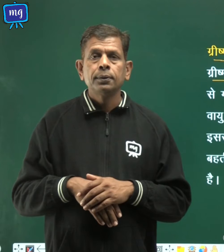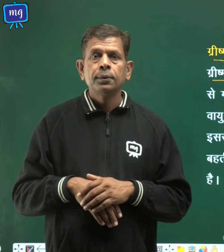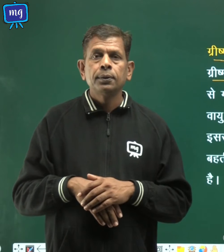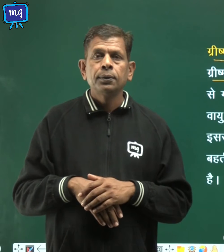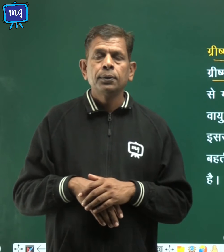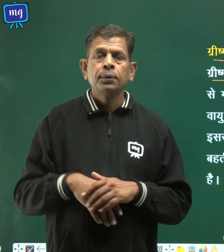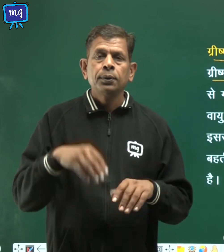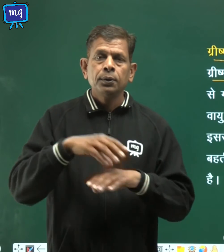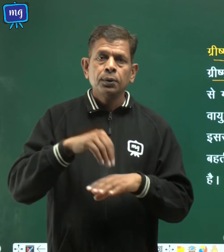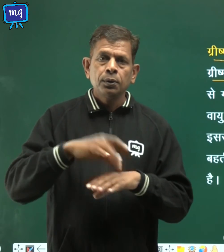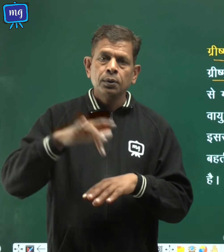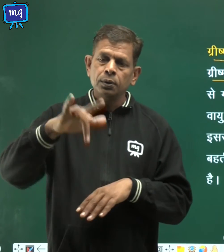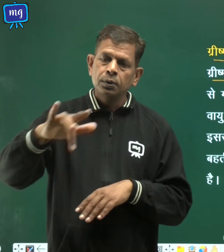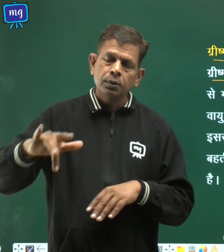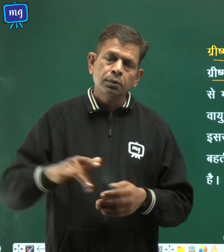थलीय क्षेत्र